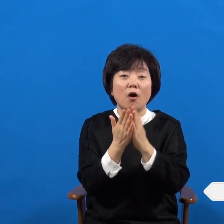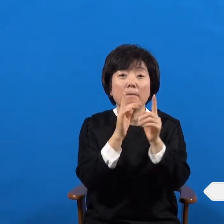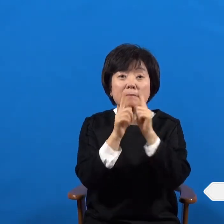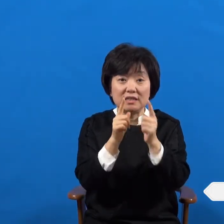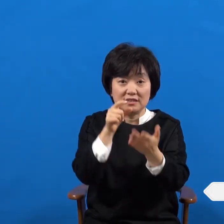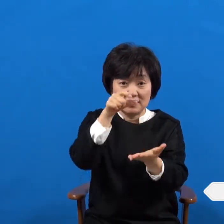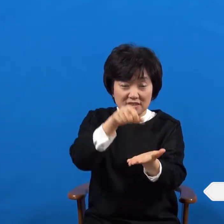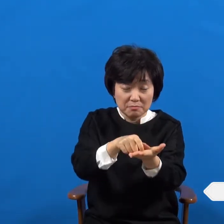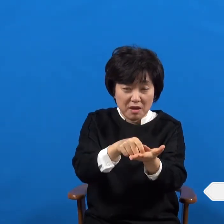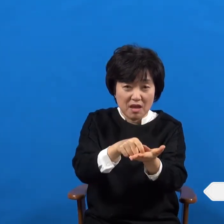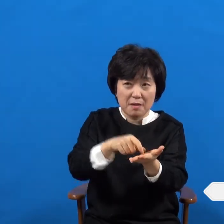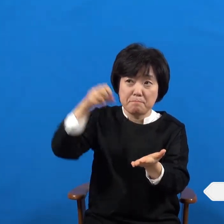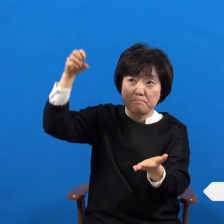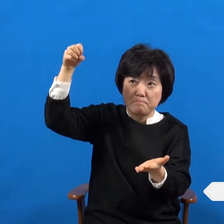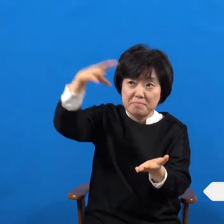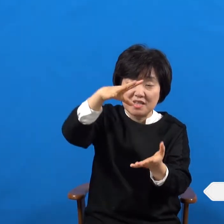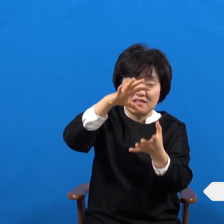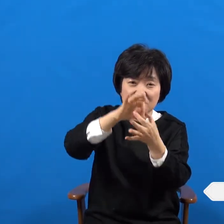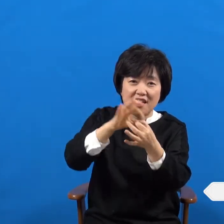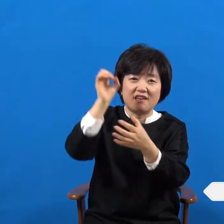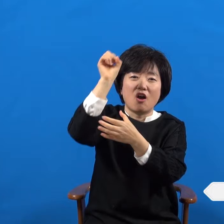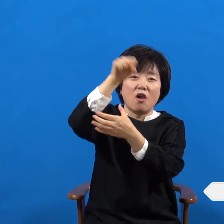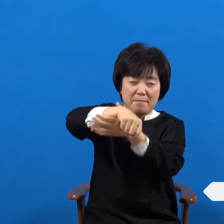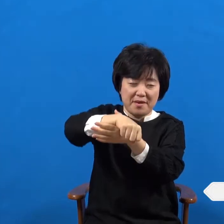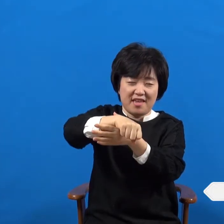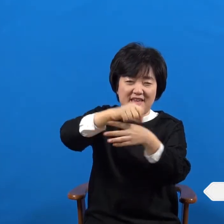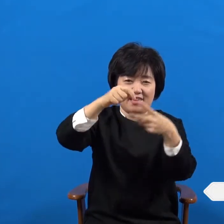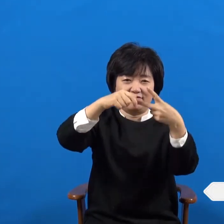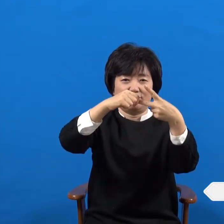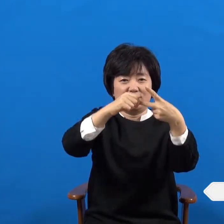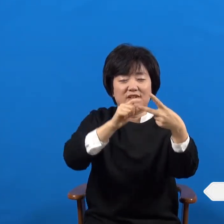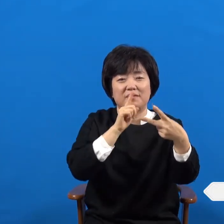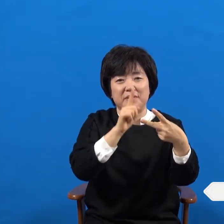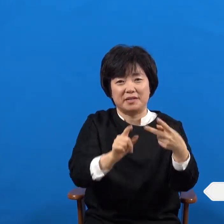빛의 열매라고 말씀하십니다.